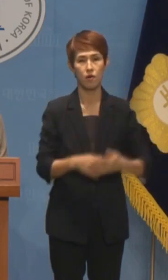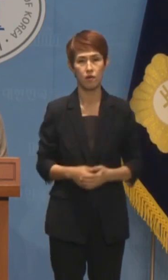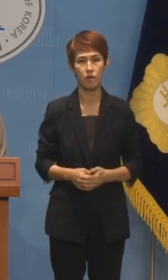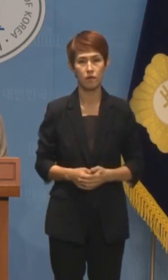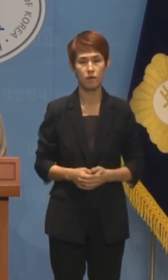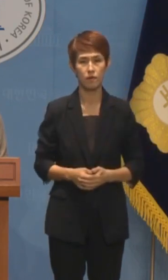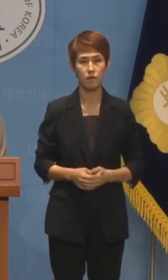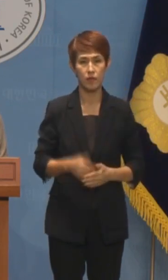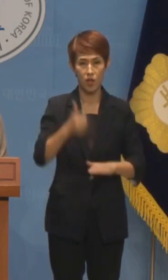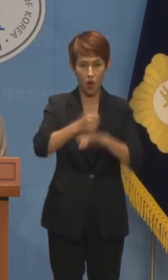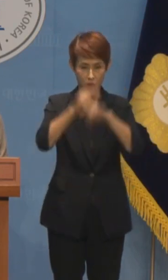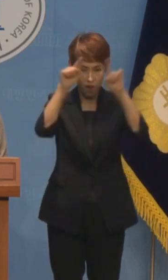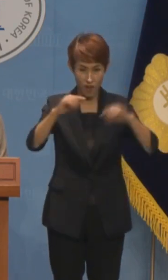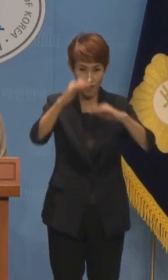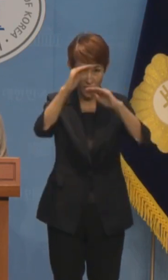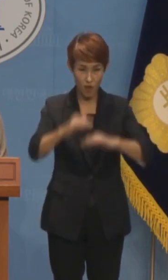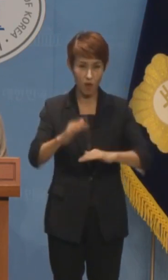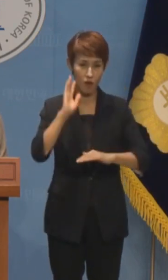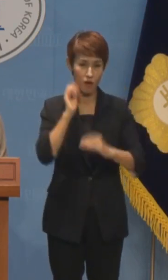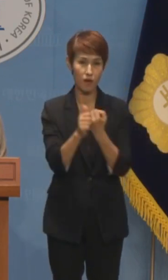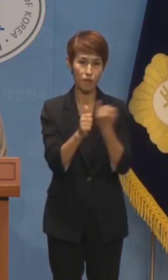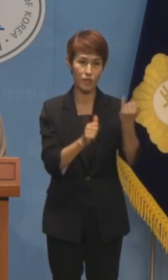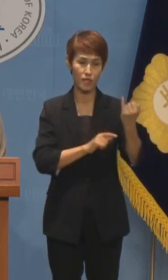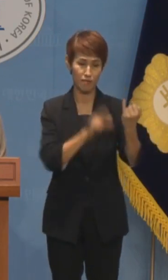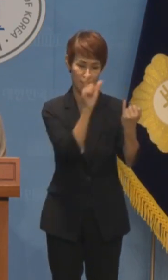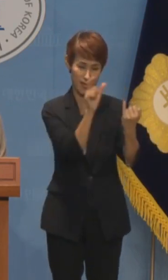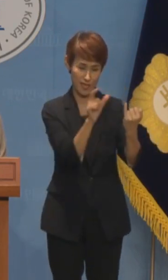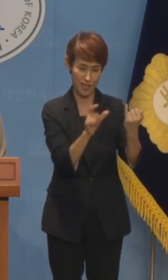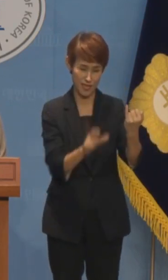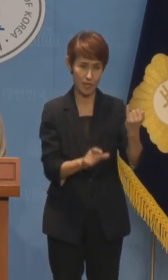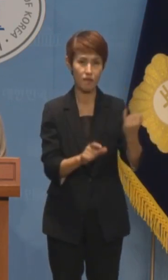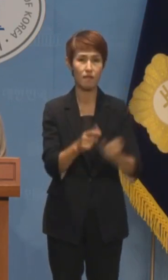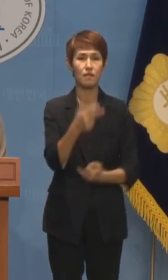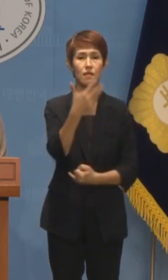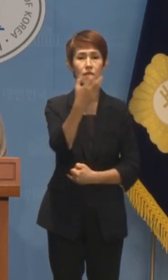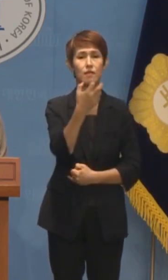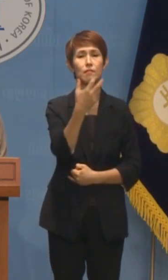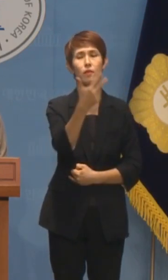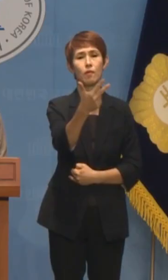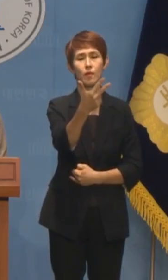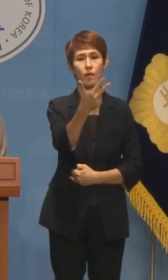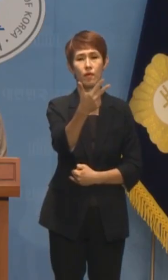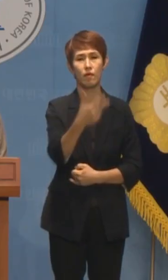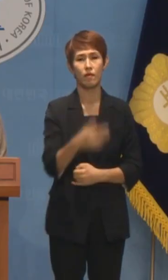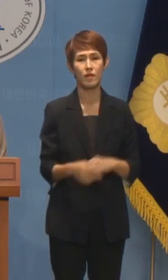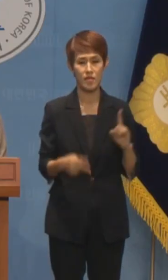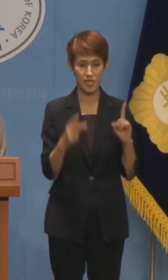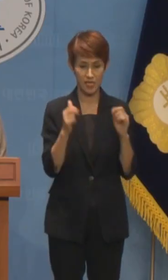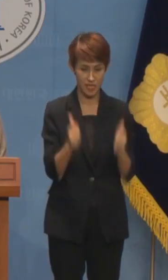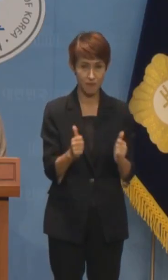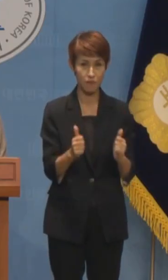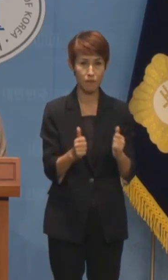판결문에는 김건희 여사가 무려 87번이나 등장합니다. 1심보다 2배